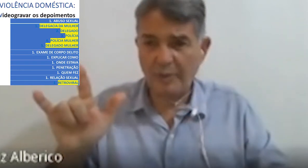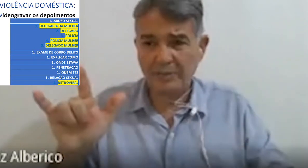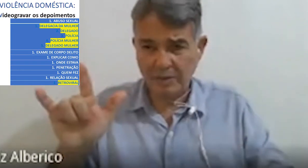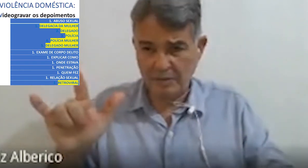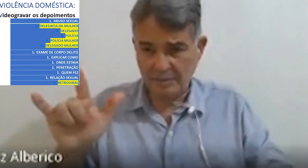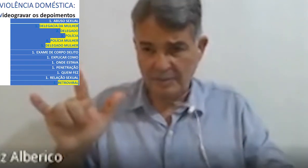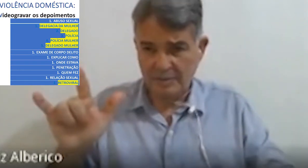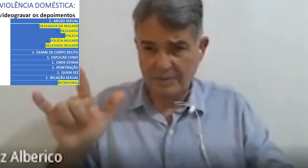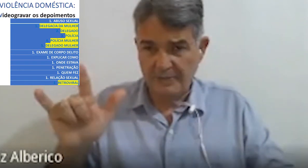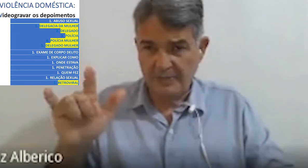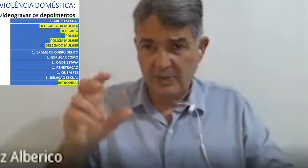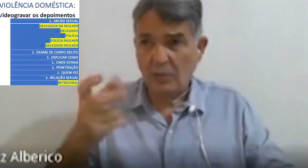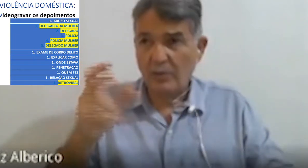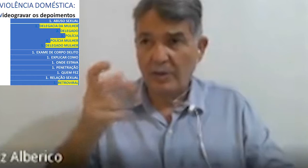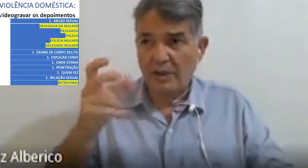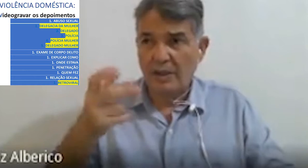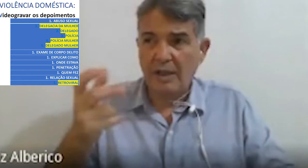mim. Então,